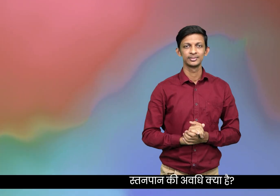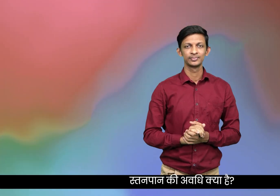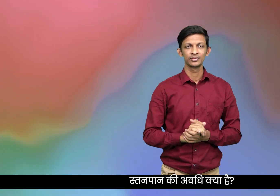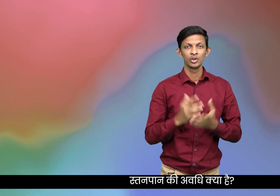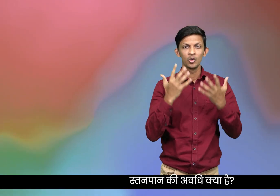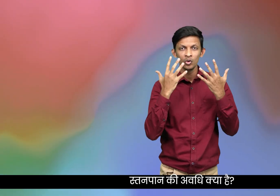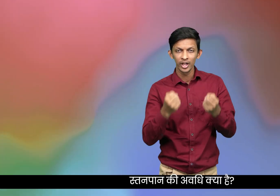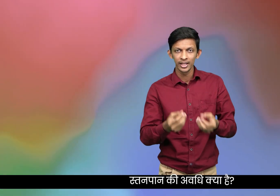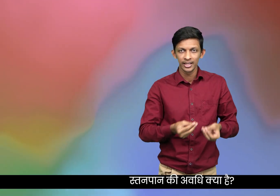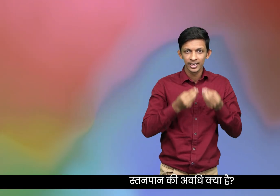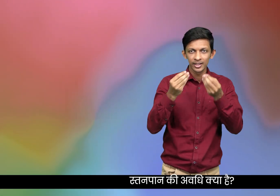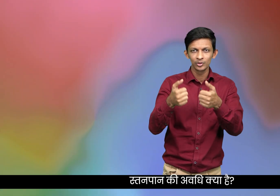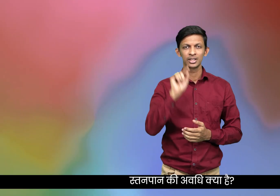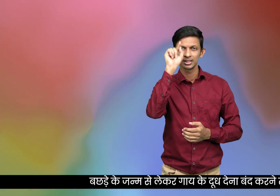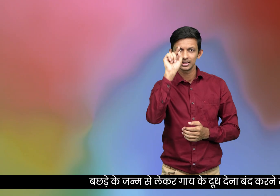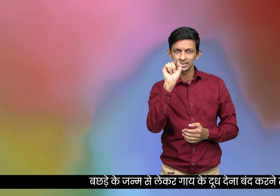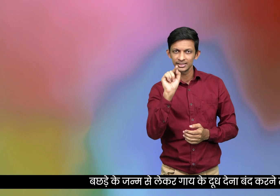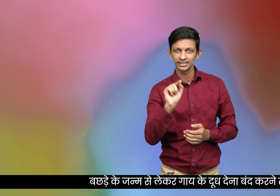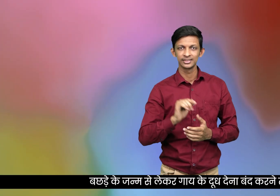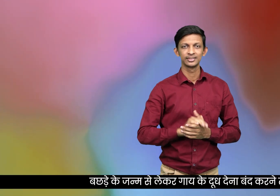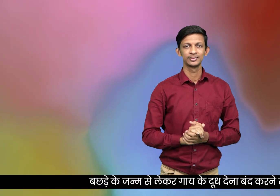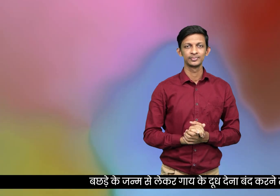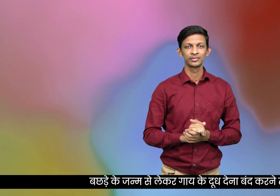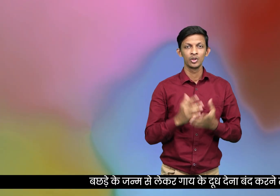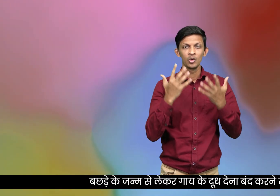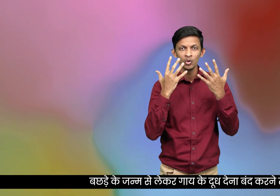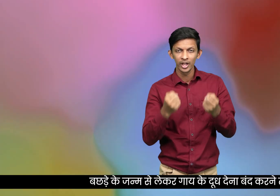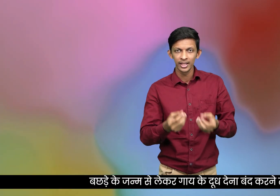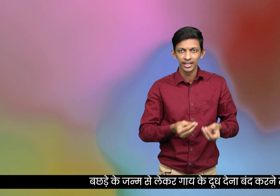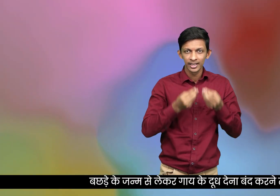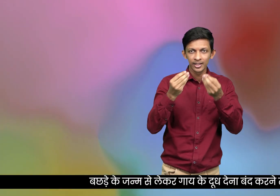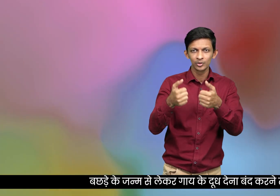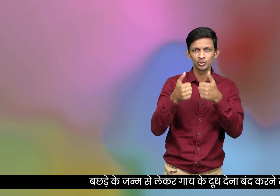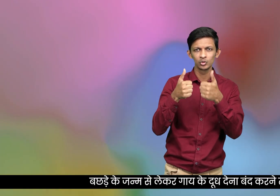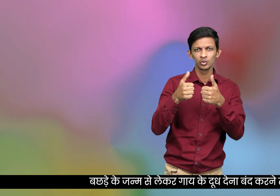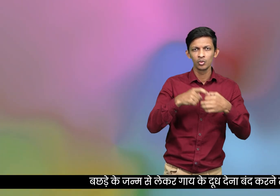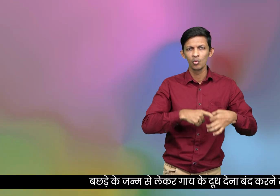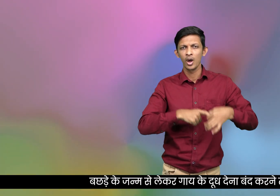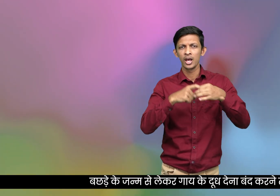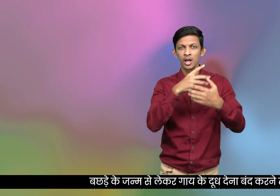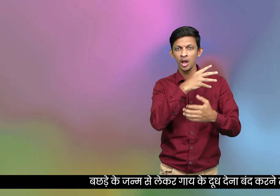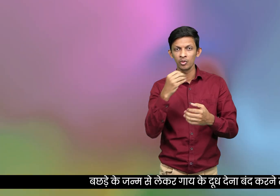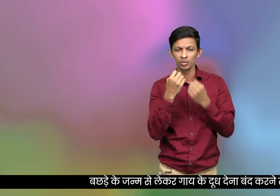स्तनपान की अवधि क्या है? बछड़े के जन्म से लेकर गाय के दूध देना बंद करने तक की